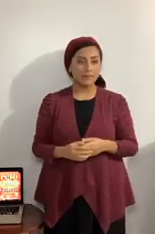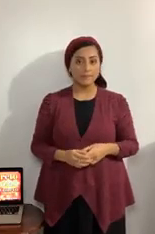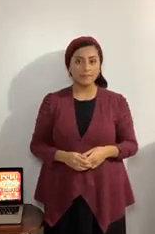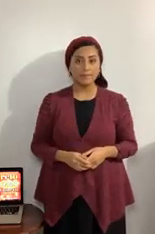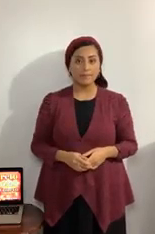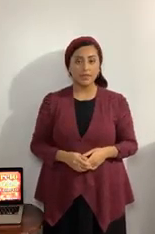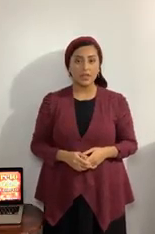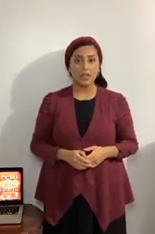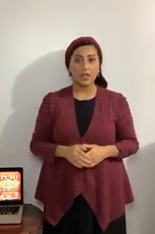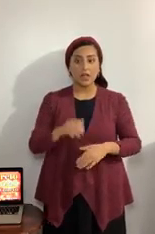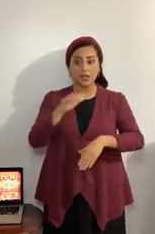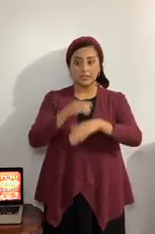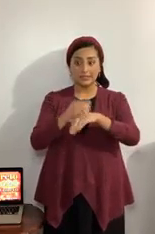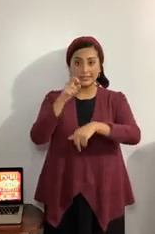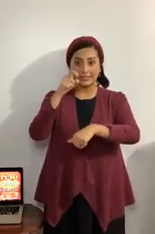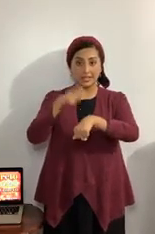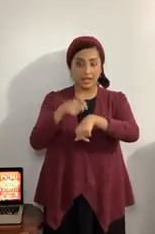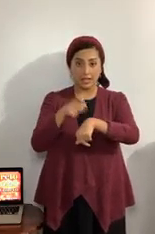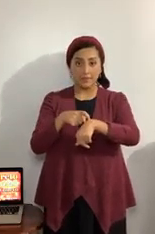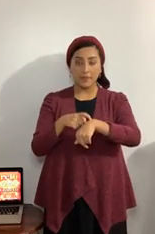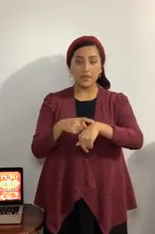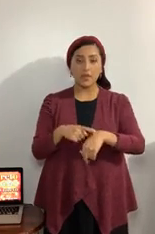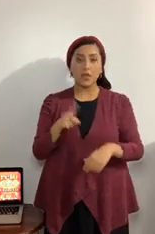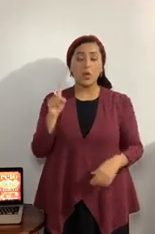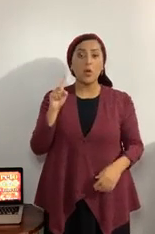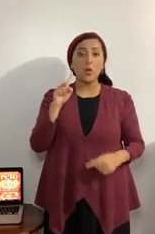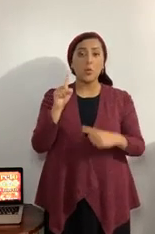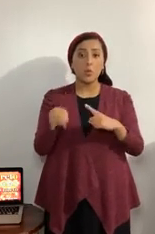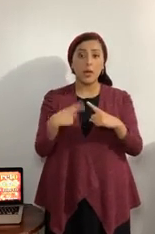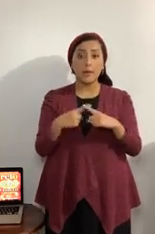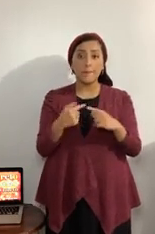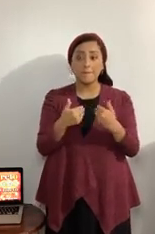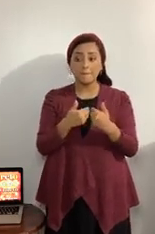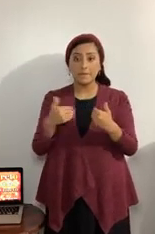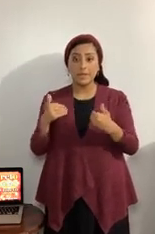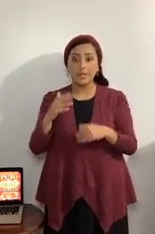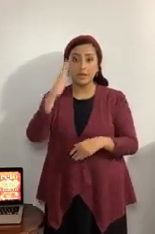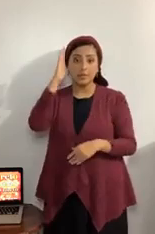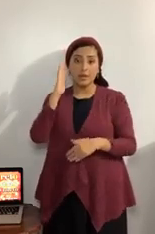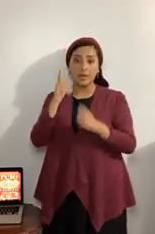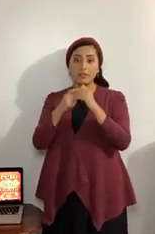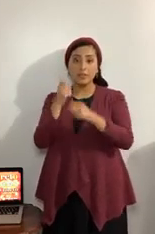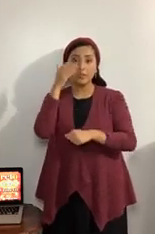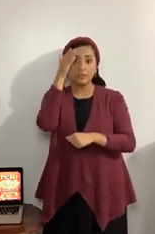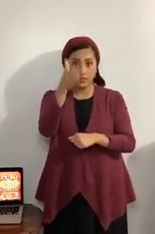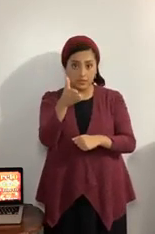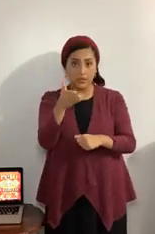los momentos en los que se separa el pasado del futuro, está presente supuestamente este